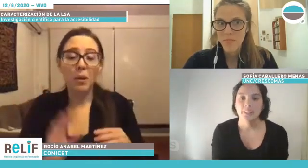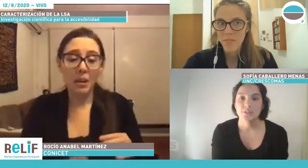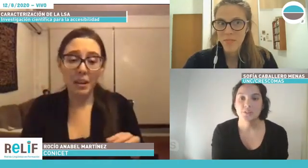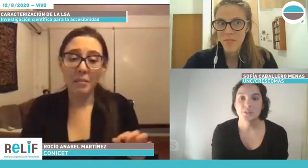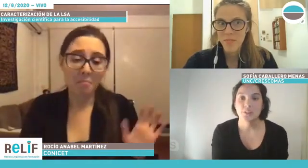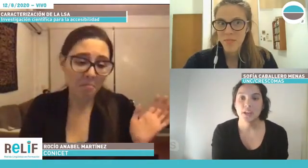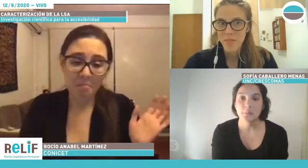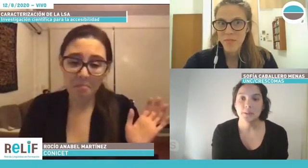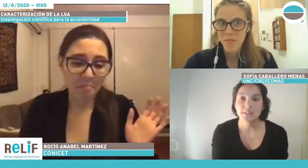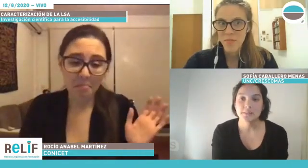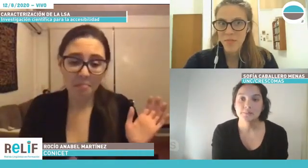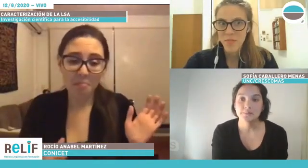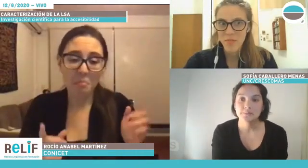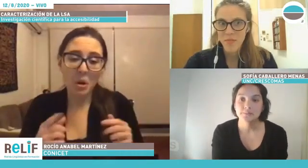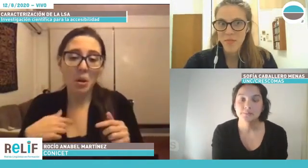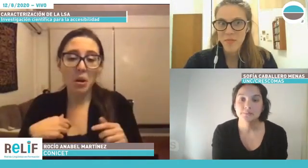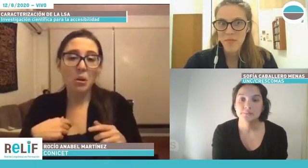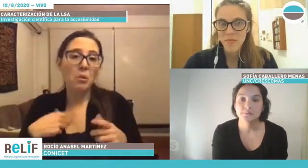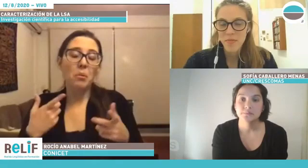Bueno, entonces yo después